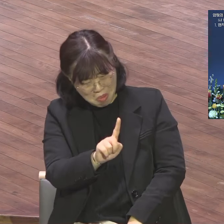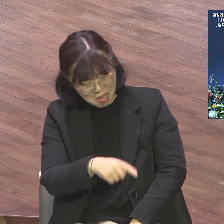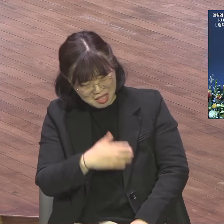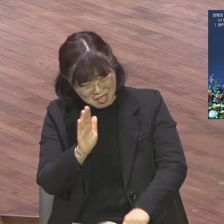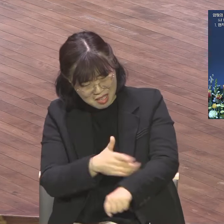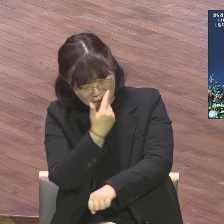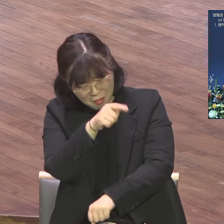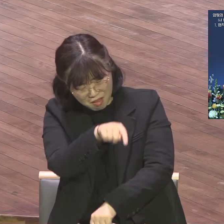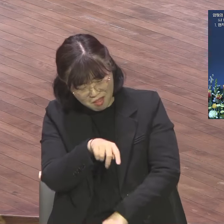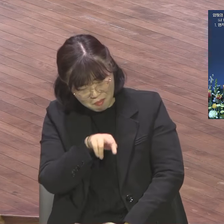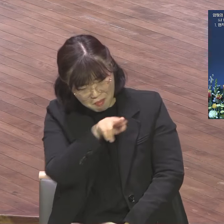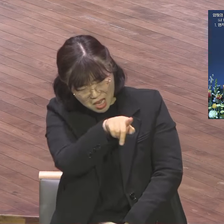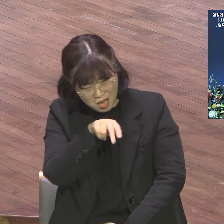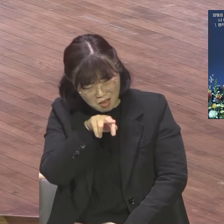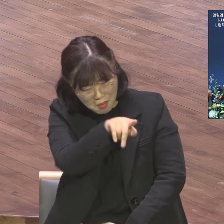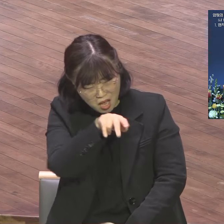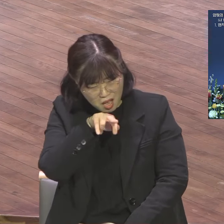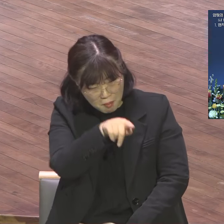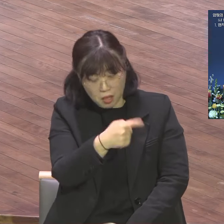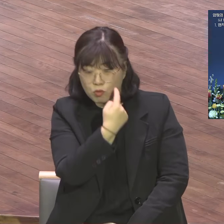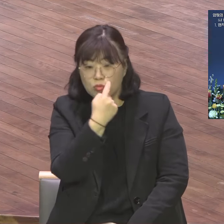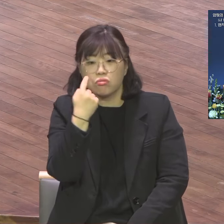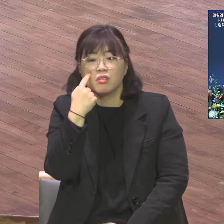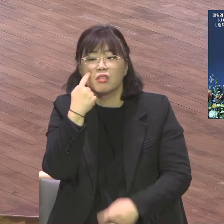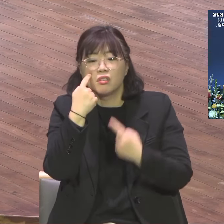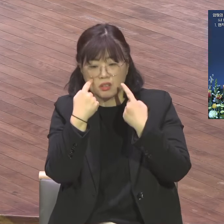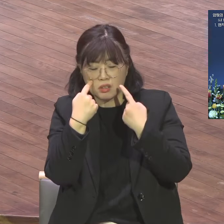정죄한다고. 너는 틀렸어.